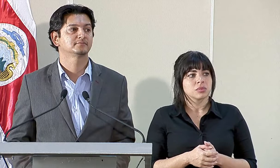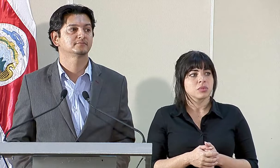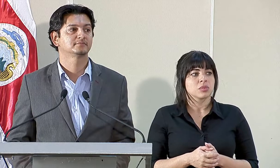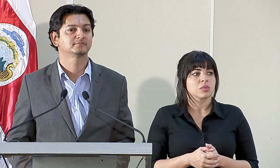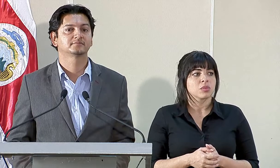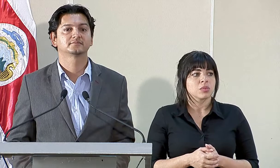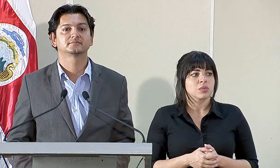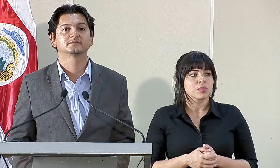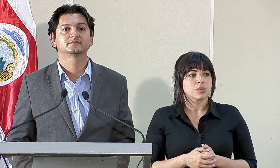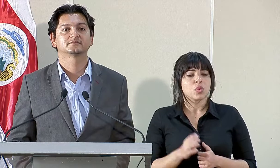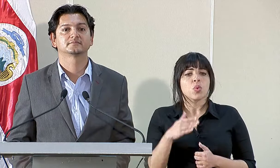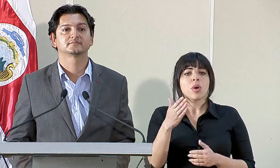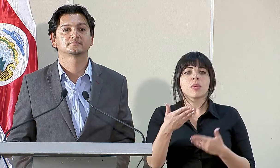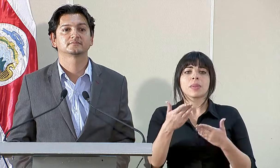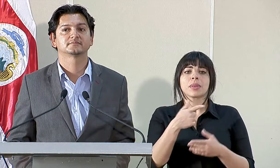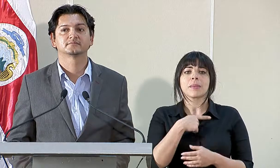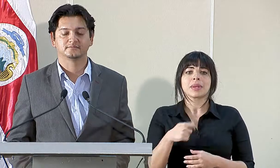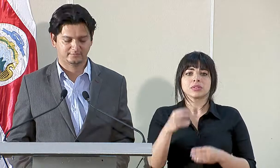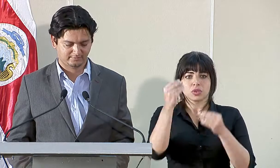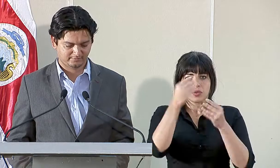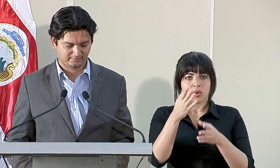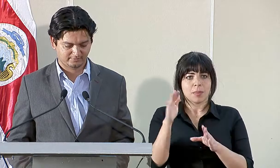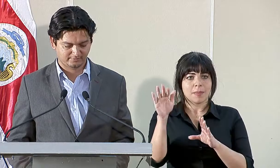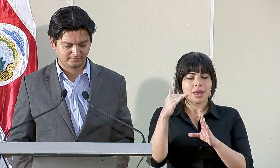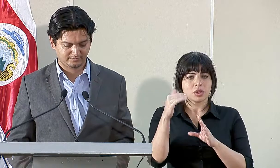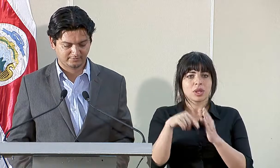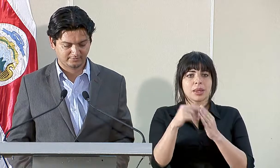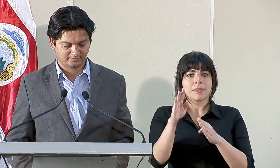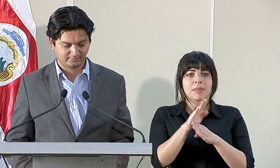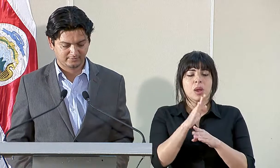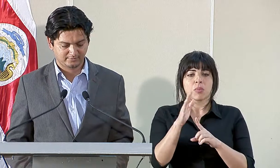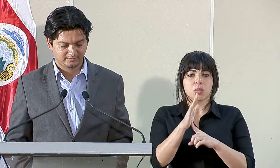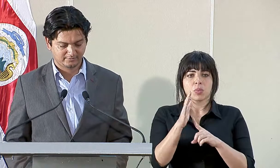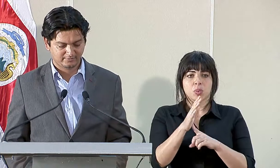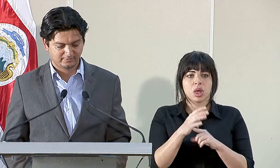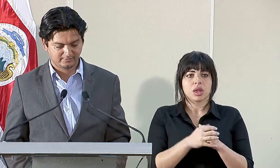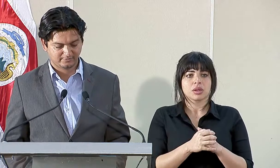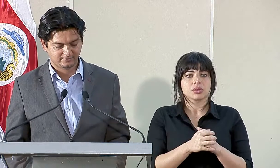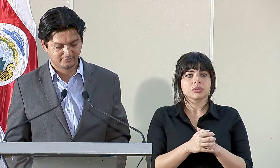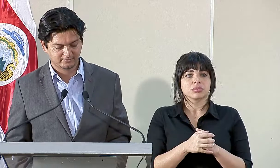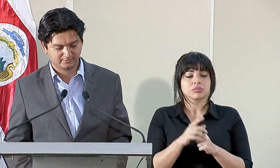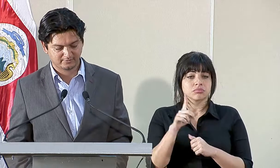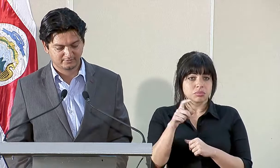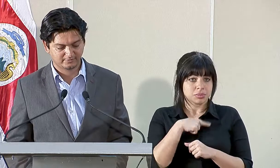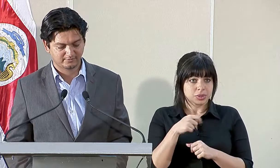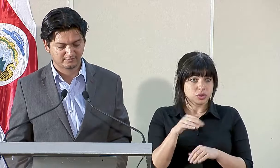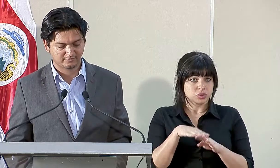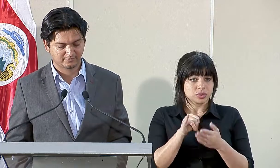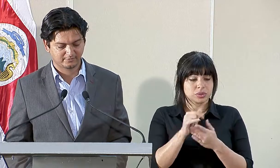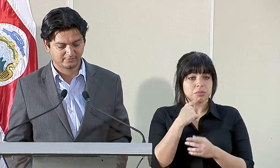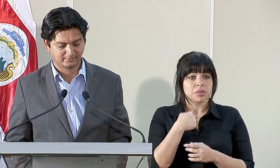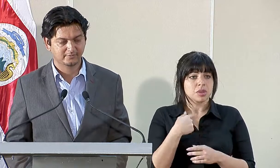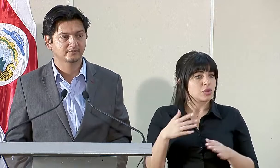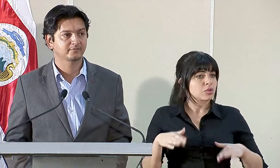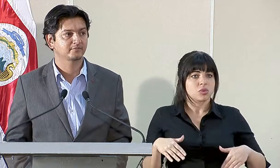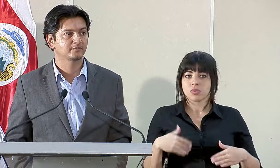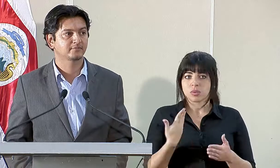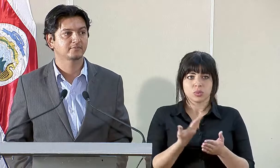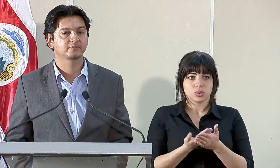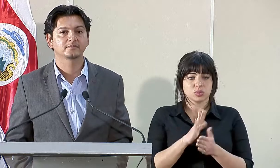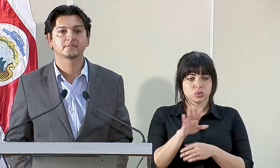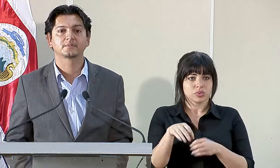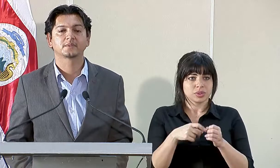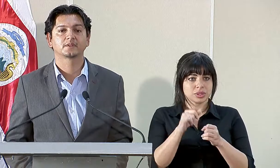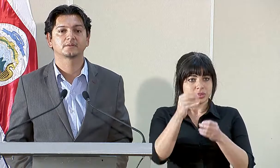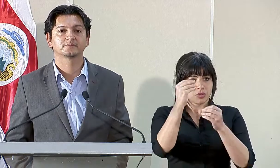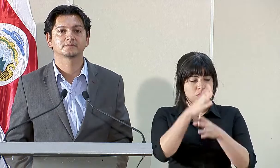¿cuándo le van a entregar al presidente el informe que mandó el gerente del Banco Popular? Le pregunté al presidente sobre eso y él me dijo que todavía no ha llegado a su despacho ese